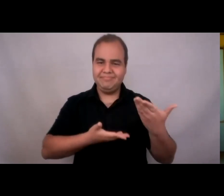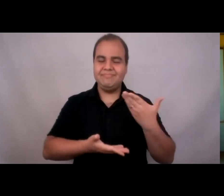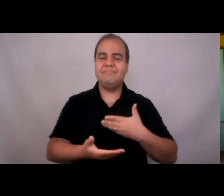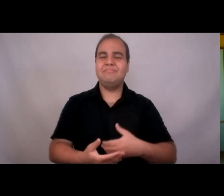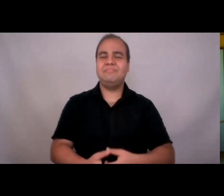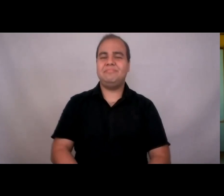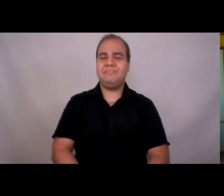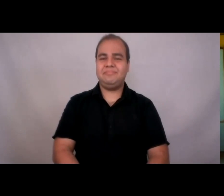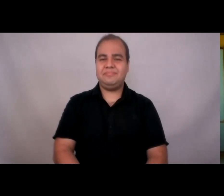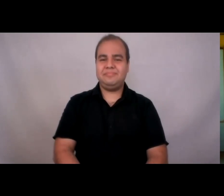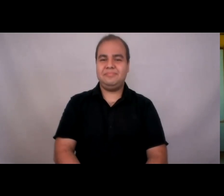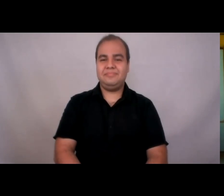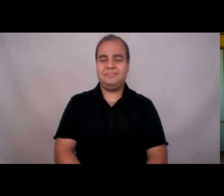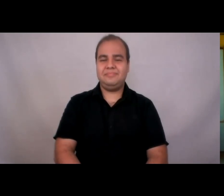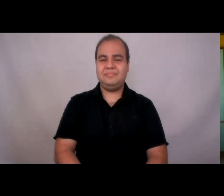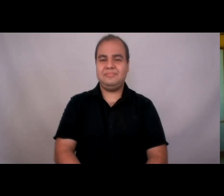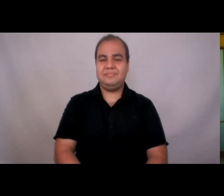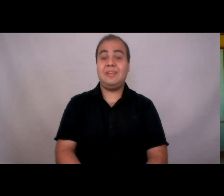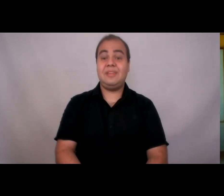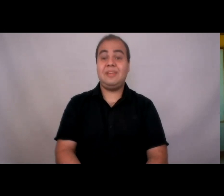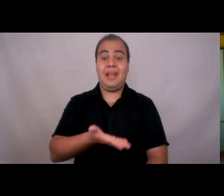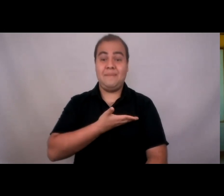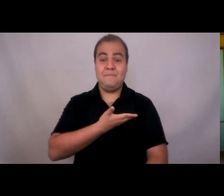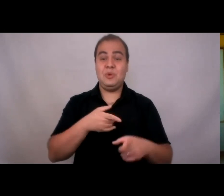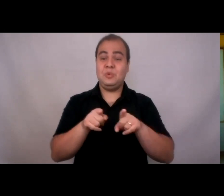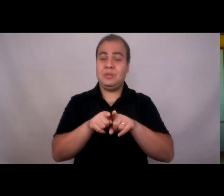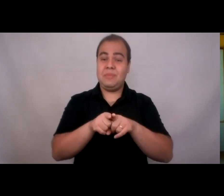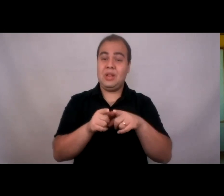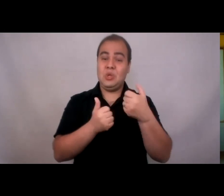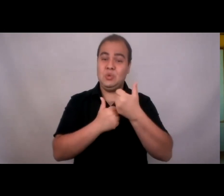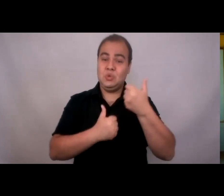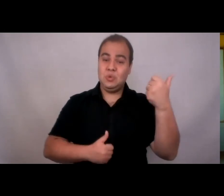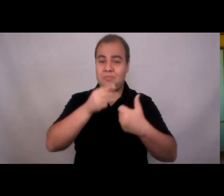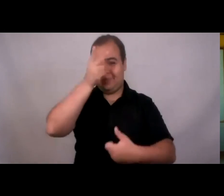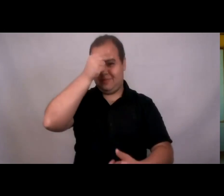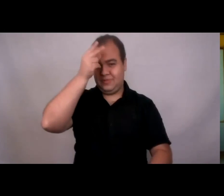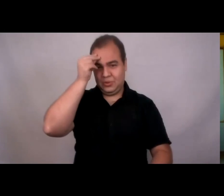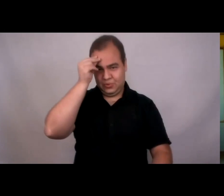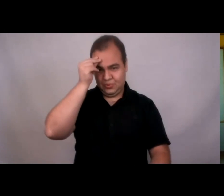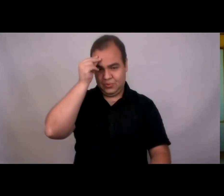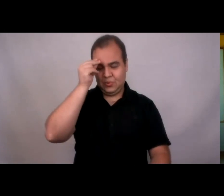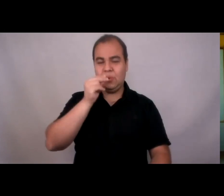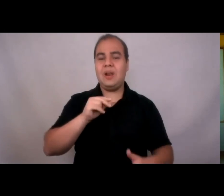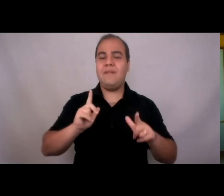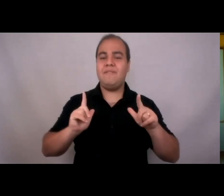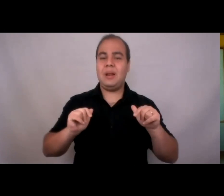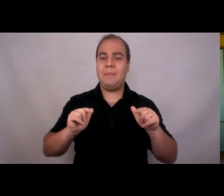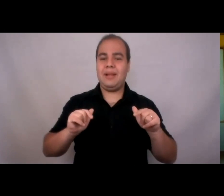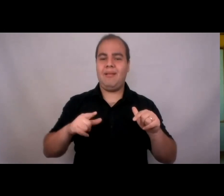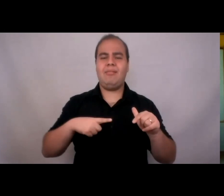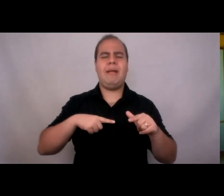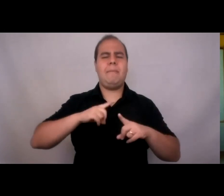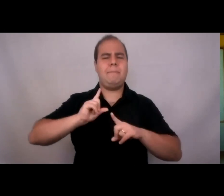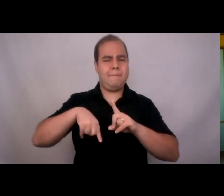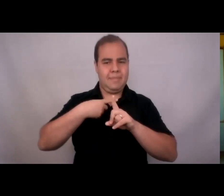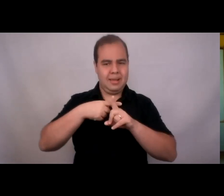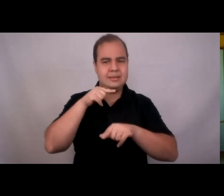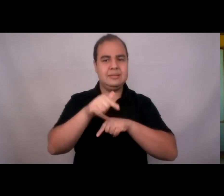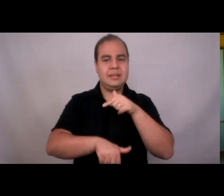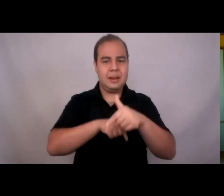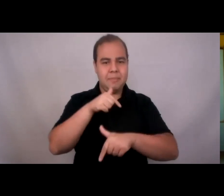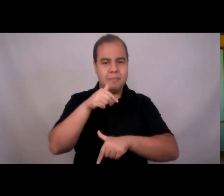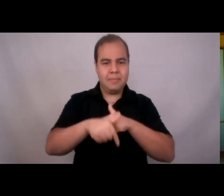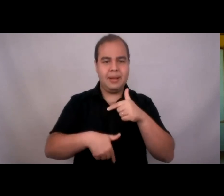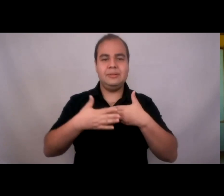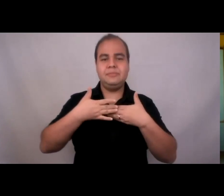tempos, e com os amigos da Subprefeitura da Vila Mariana agora, que a gente ainda tem mais trabalho nas